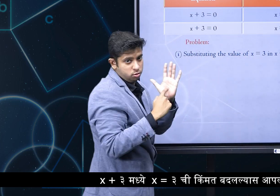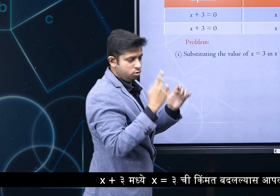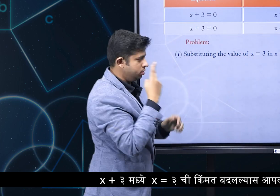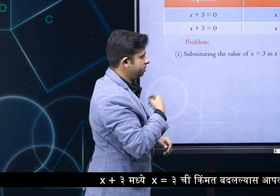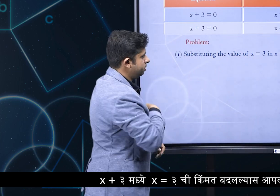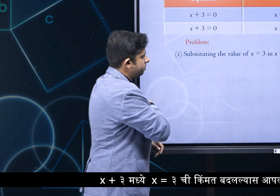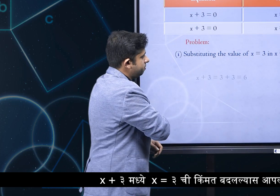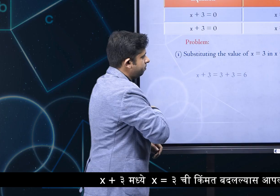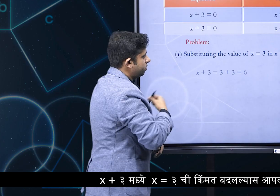बदलल्यास आपल्याला मिळते